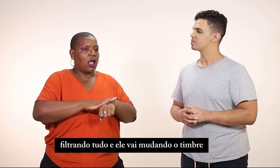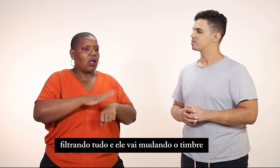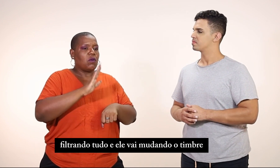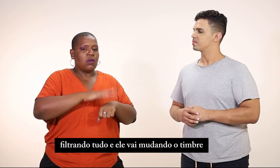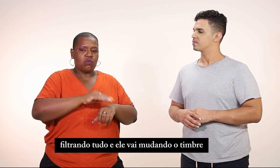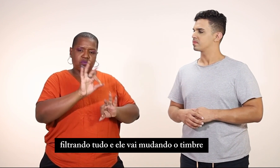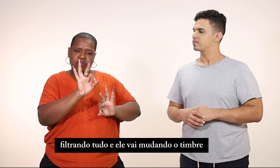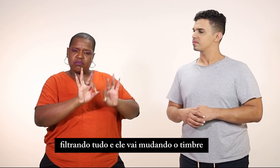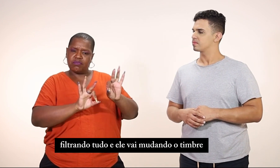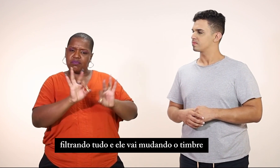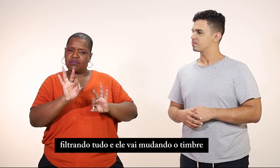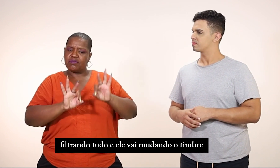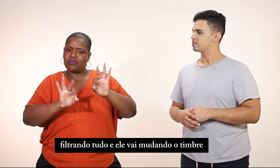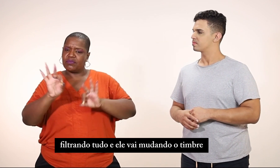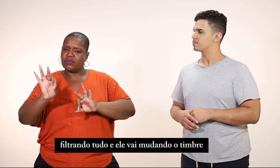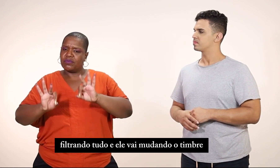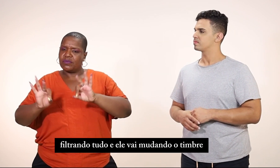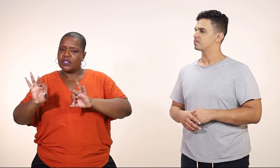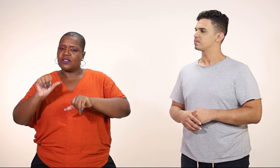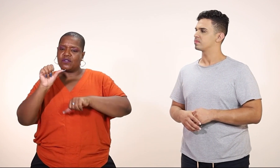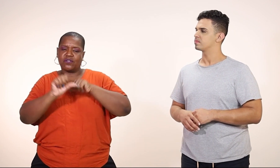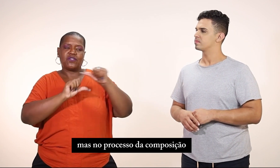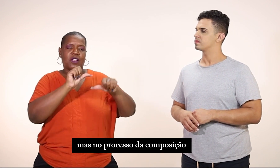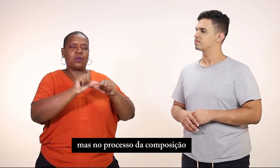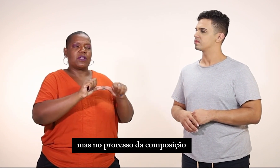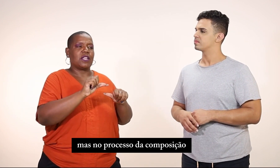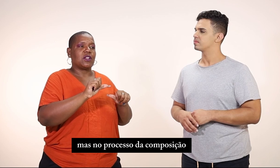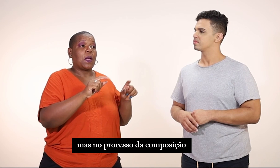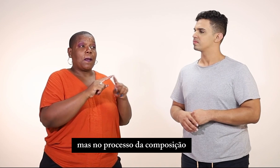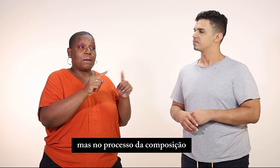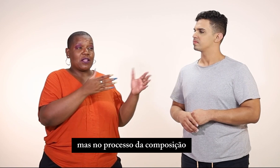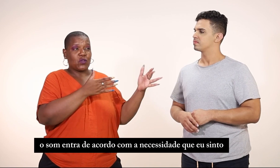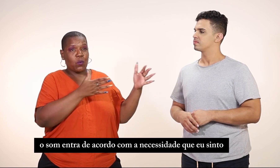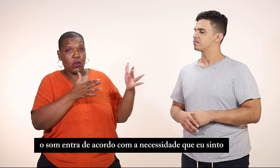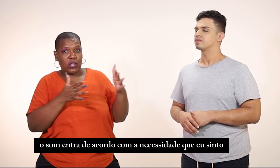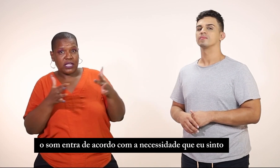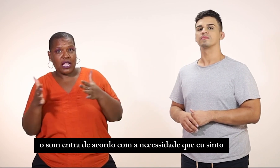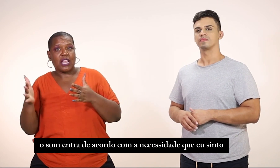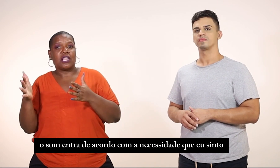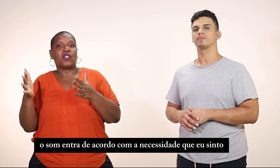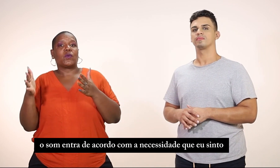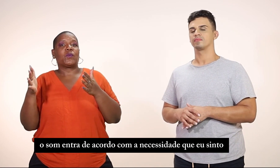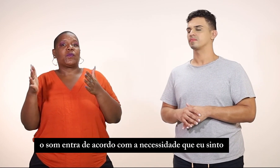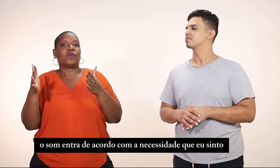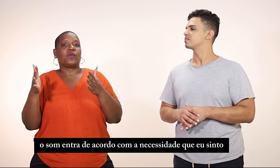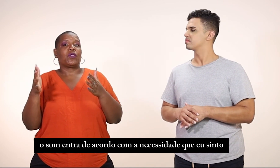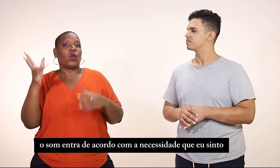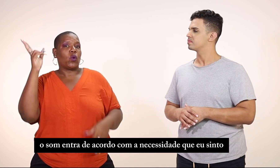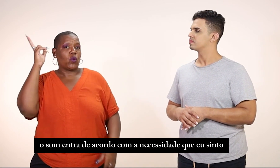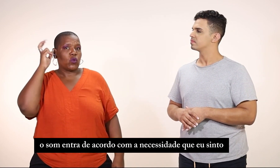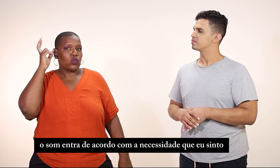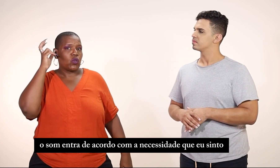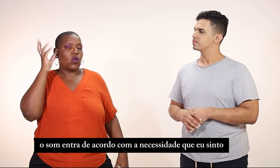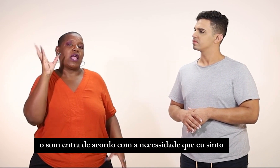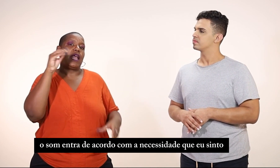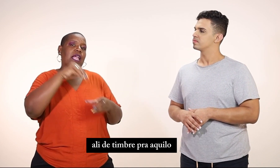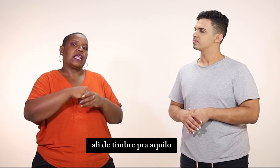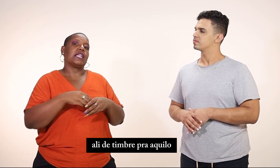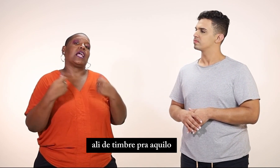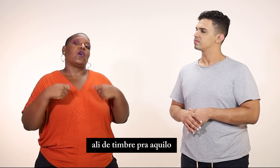filtrando tudo e ele vai mudando o timbre. Mas no processo da composição, o som entra de acordo com a necessidade que eu sinto ali de